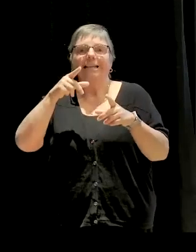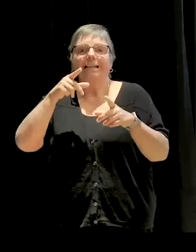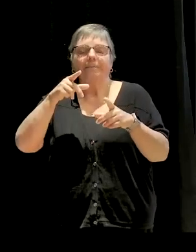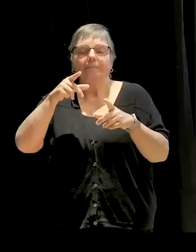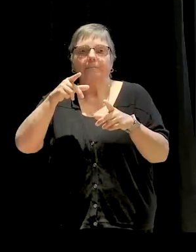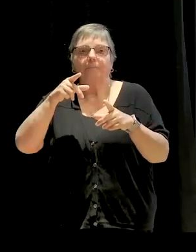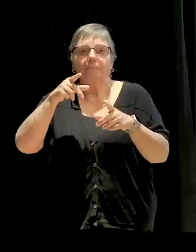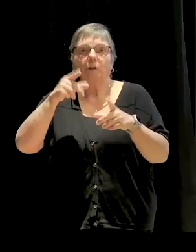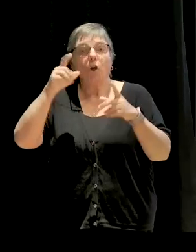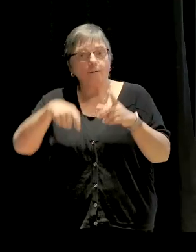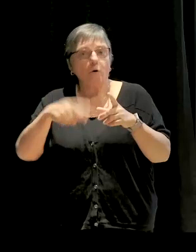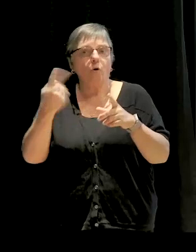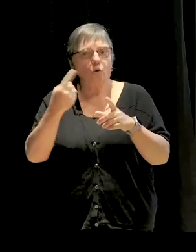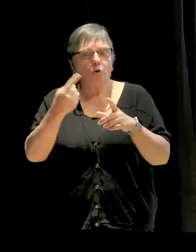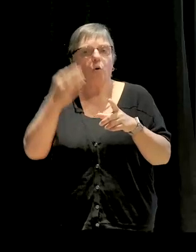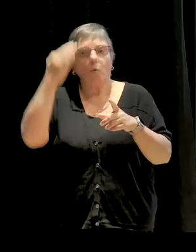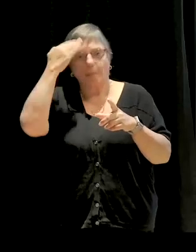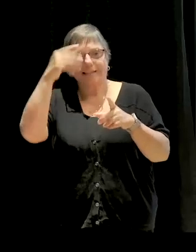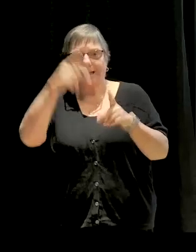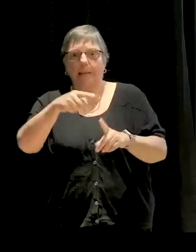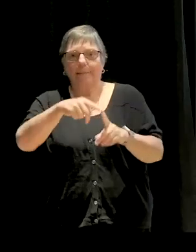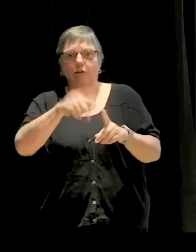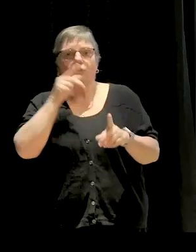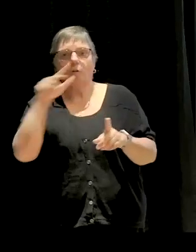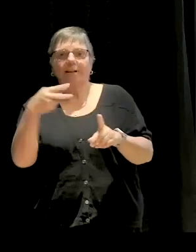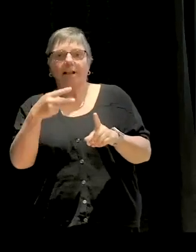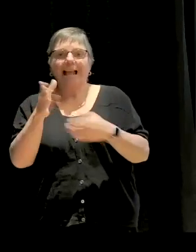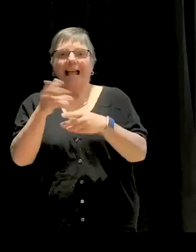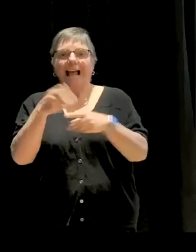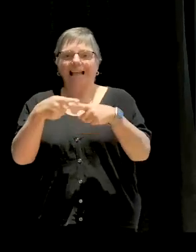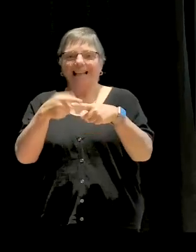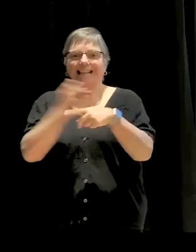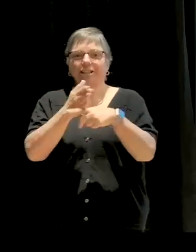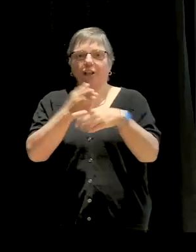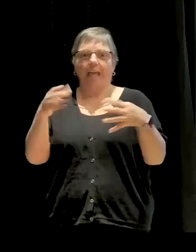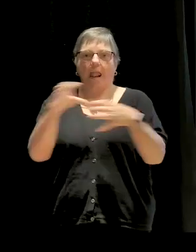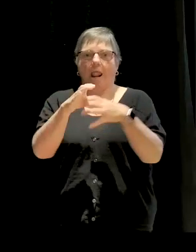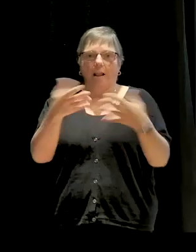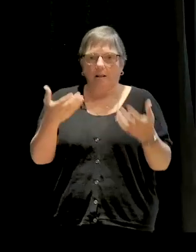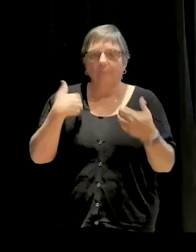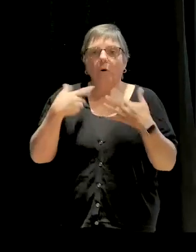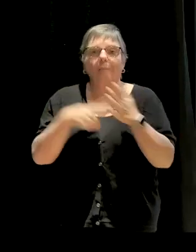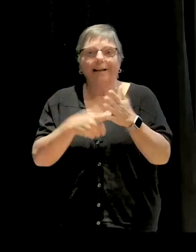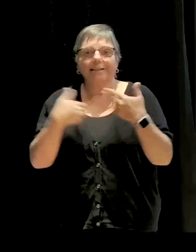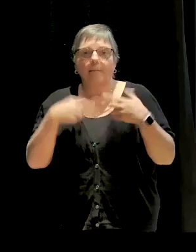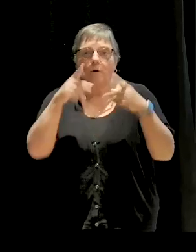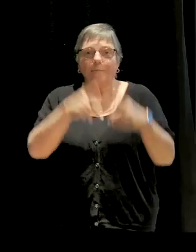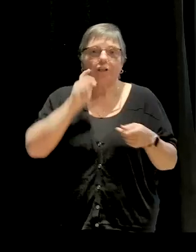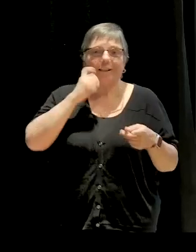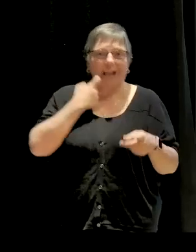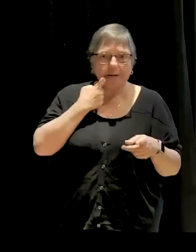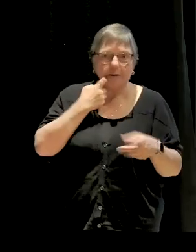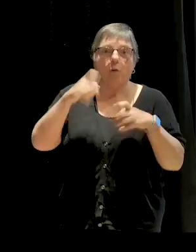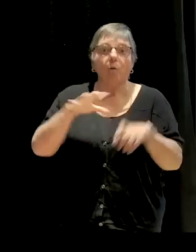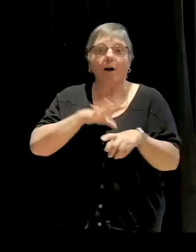Ensuite, il faut toujours considérer la personne selon une perspective intersectionnelle en fonction de son positionnement. Par exemple, une personne trans pourrait avoir vécu